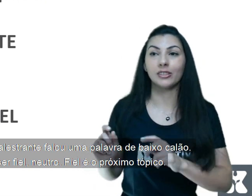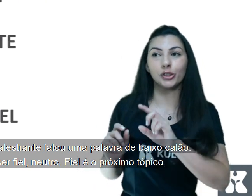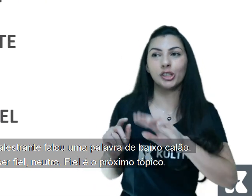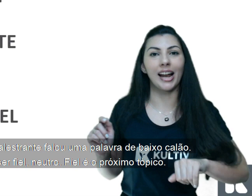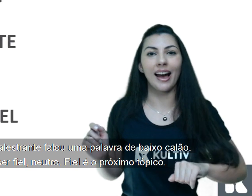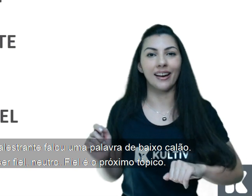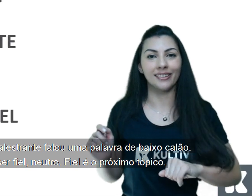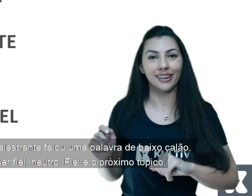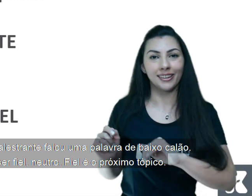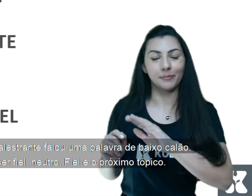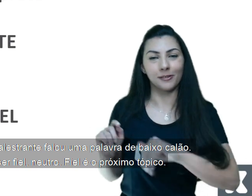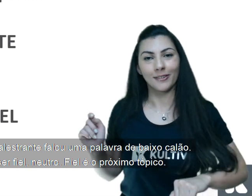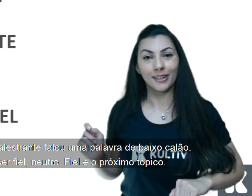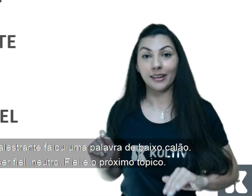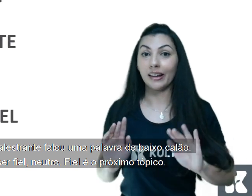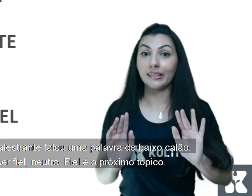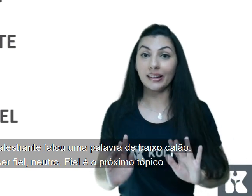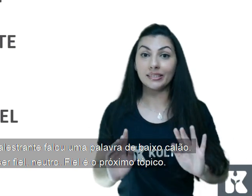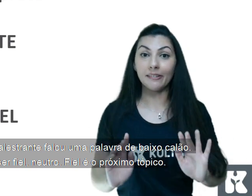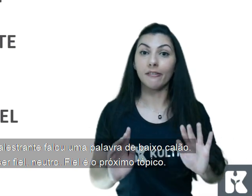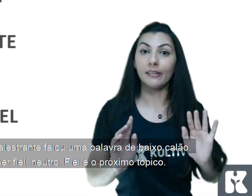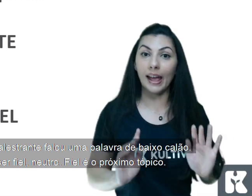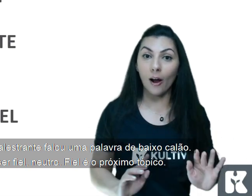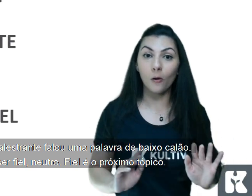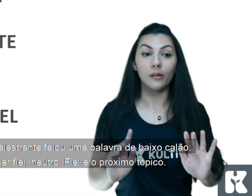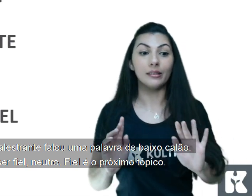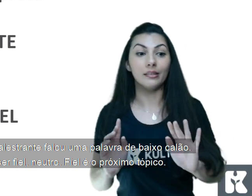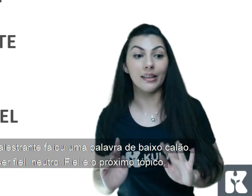deve tirar. Pô, ele tem que ser